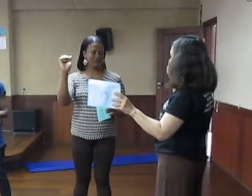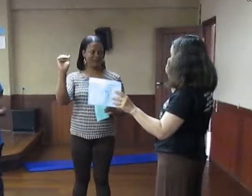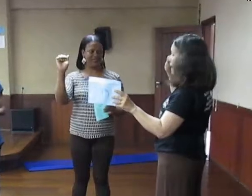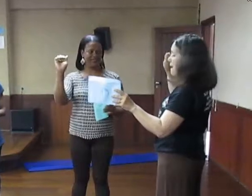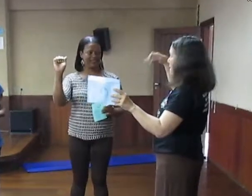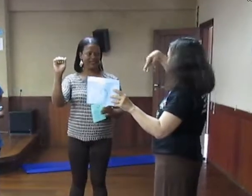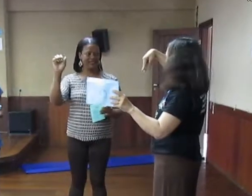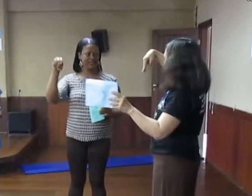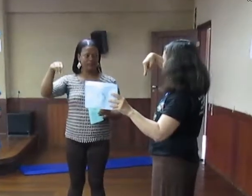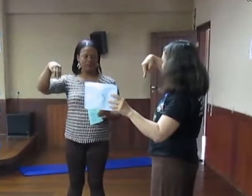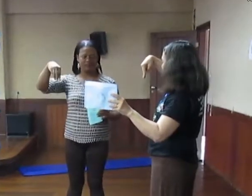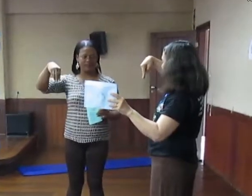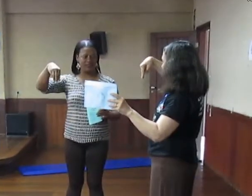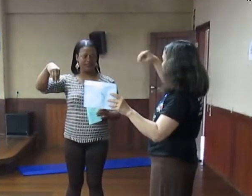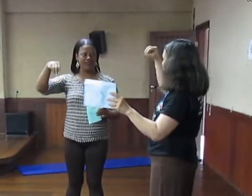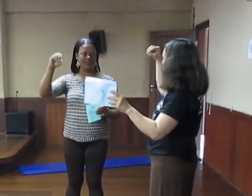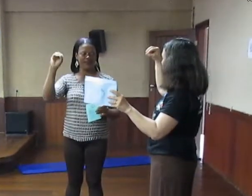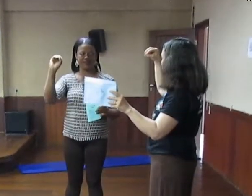Camila tá ensinando em casa.